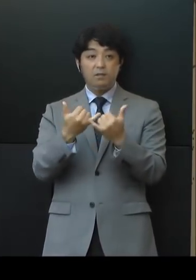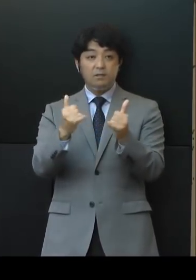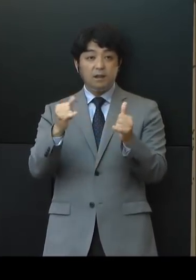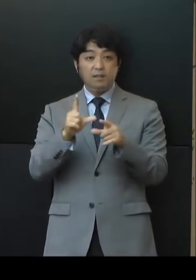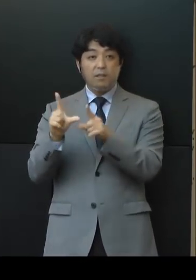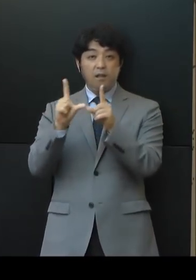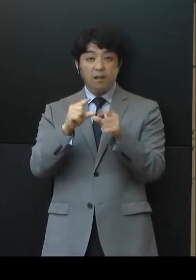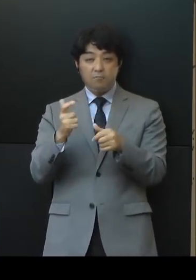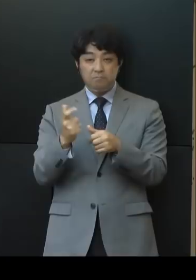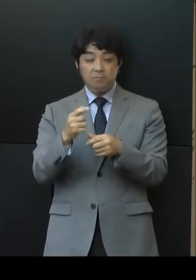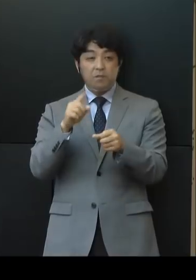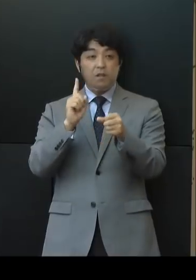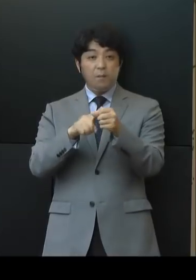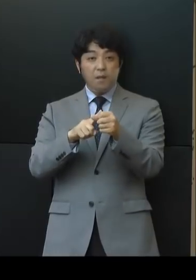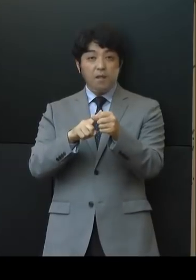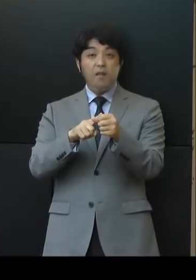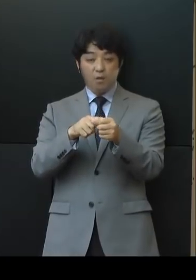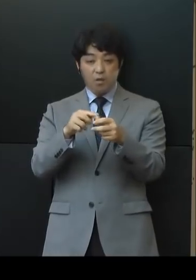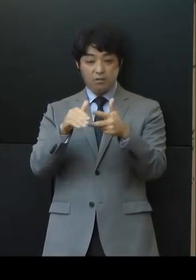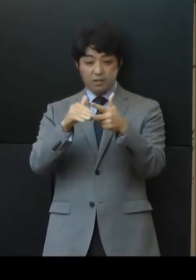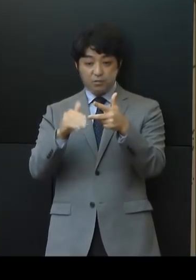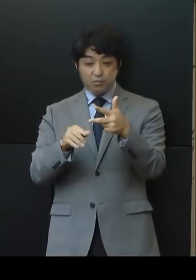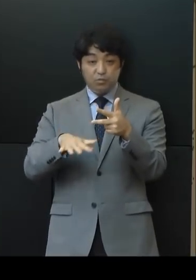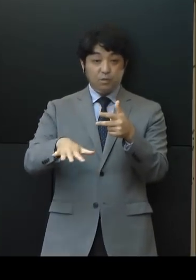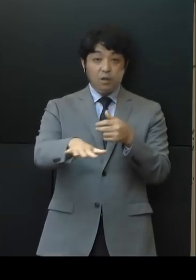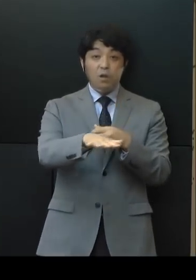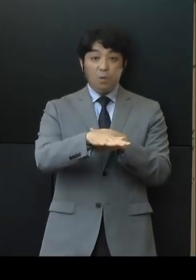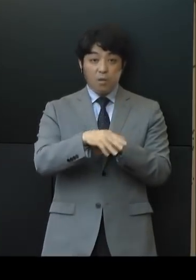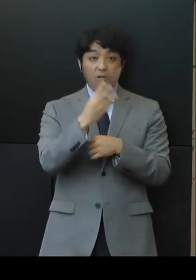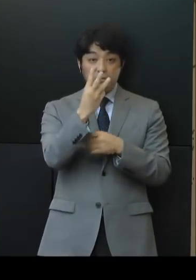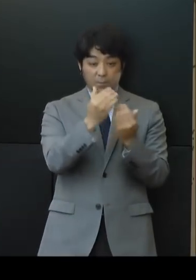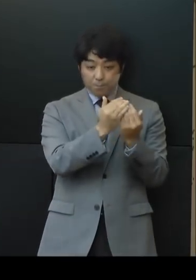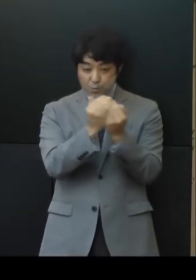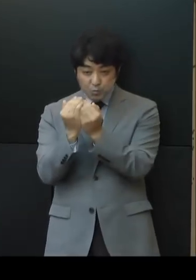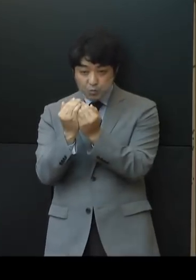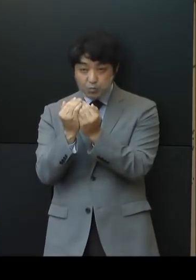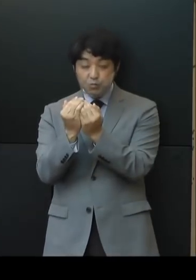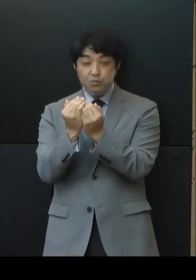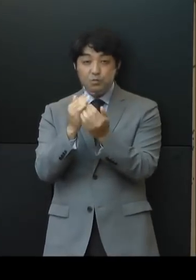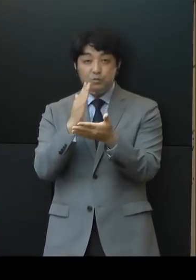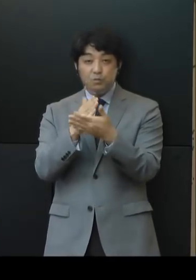する上で必要な施設などの施設は、3密を避けるための措